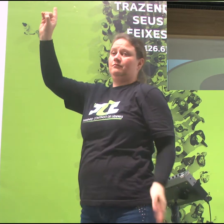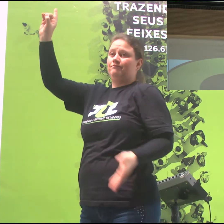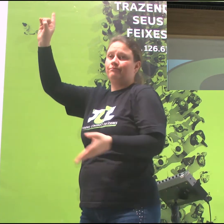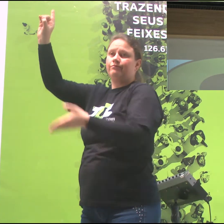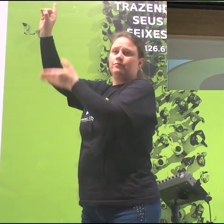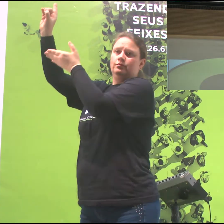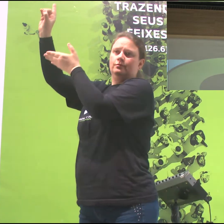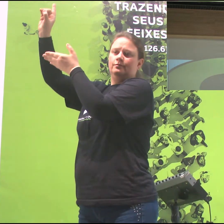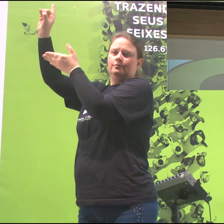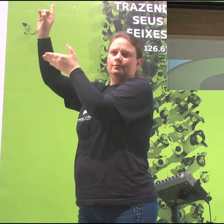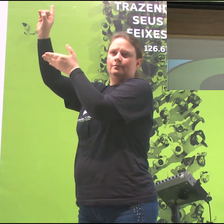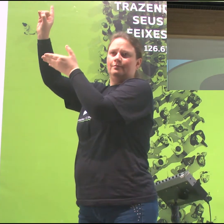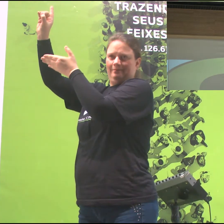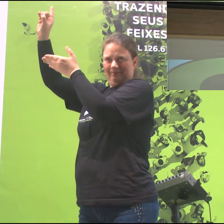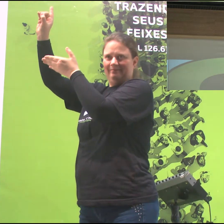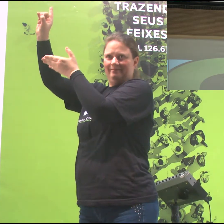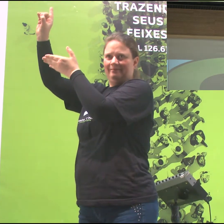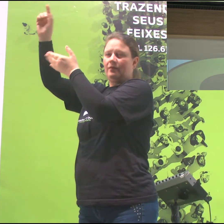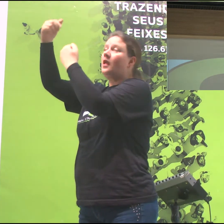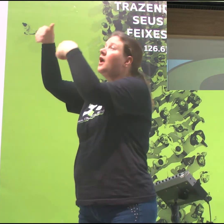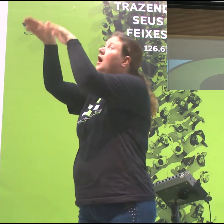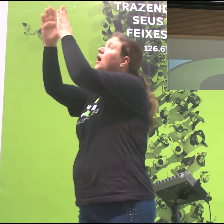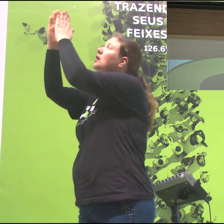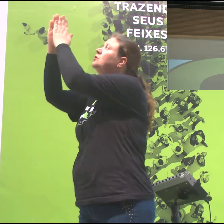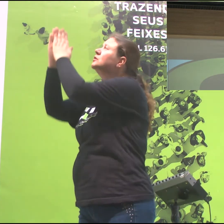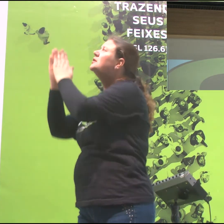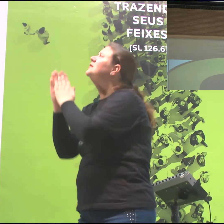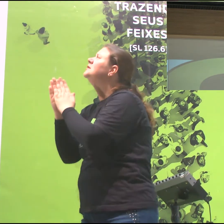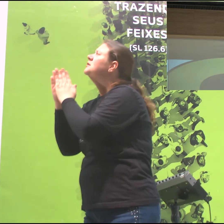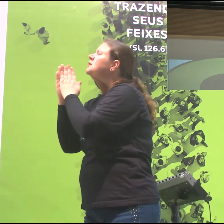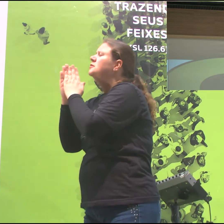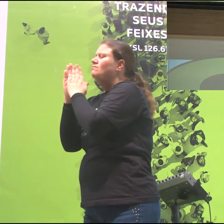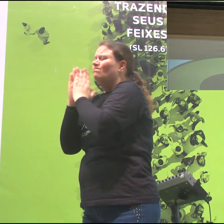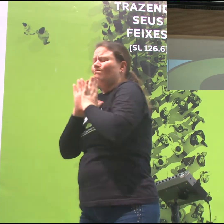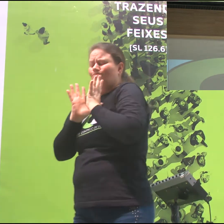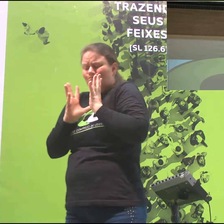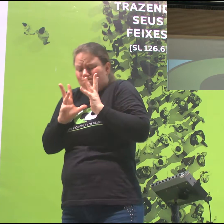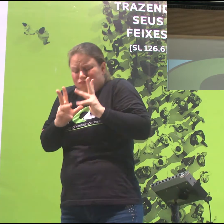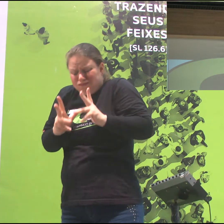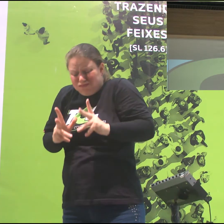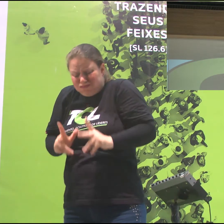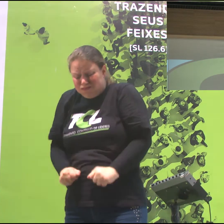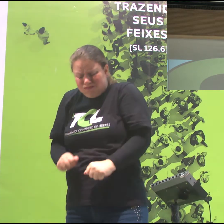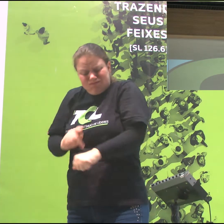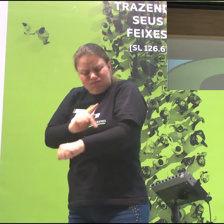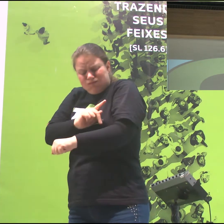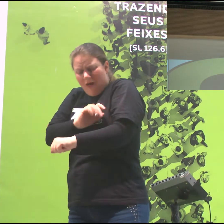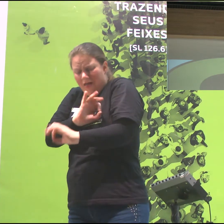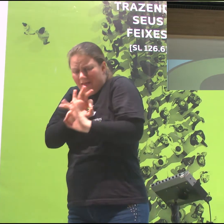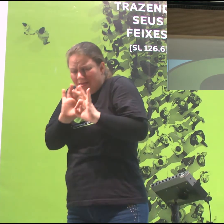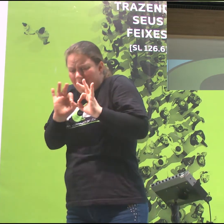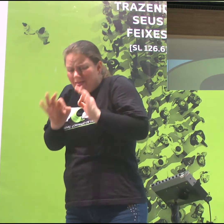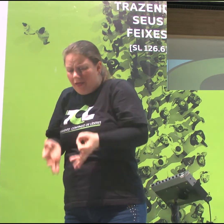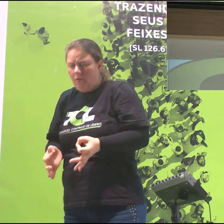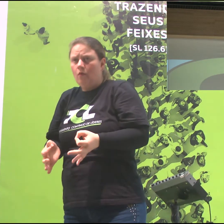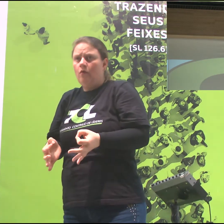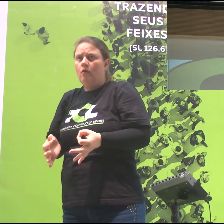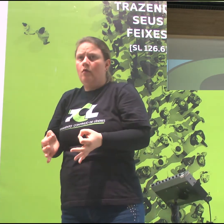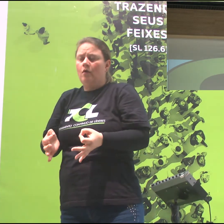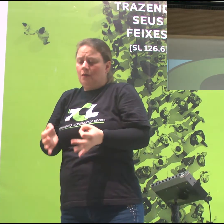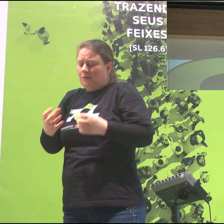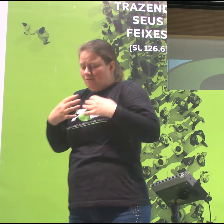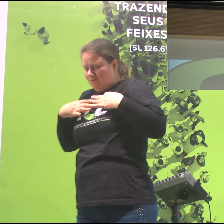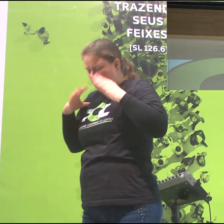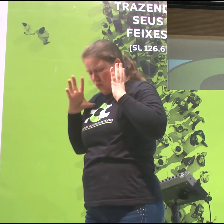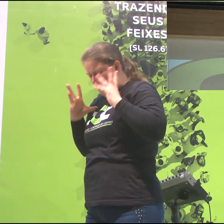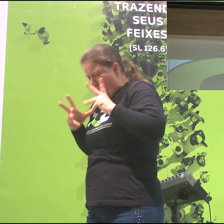e em verdade, é uma adoração pura. Pura no sentido de que não pode ser